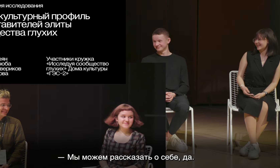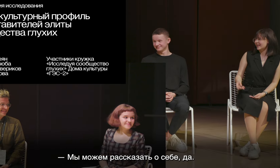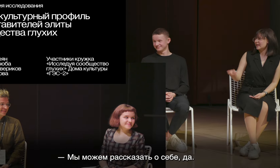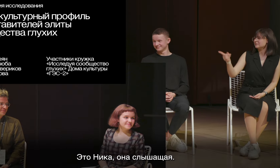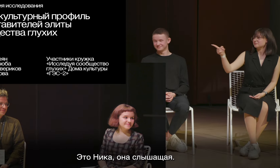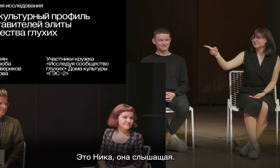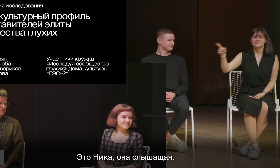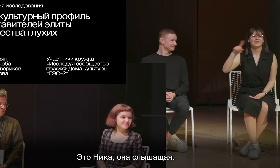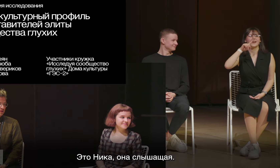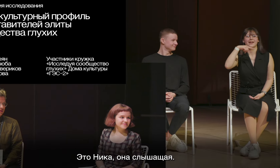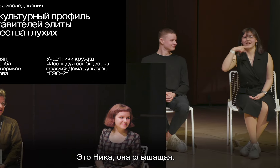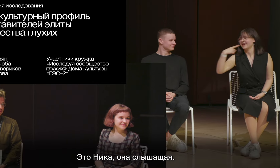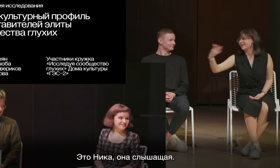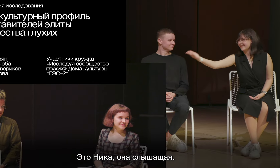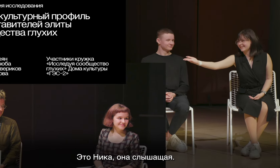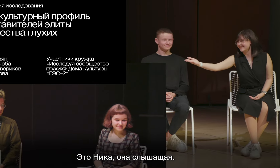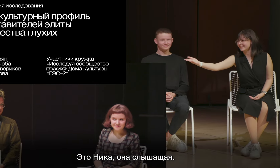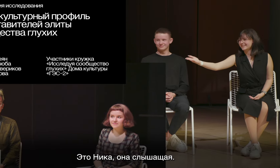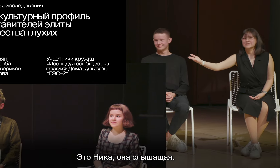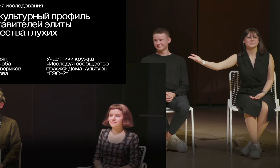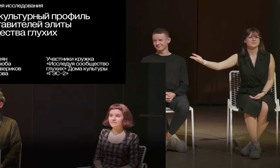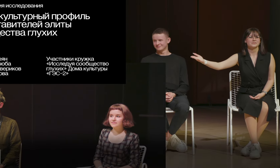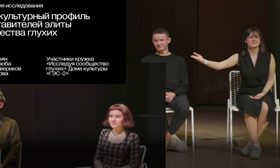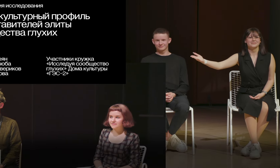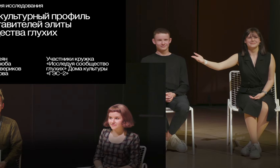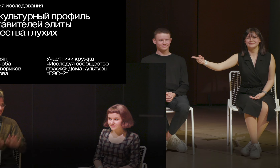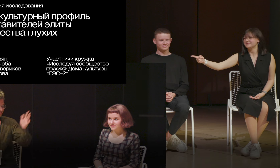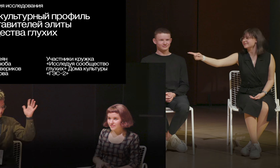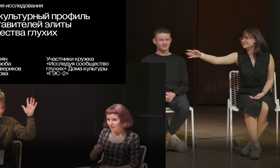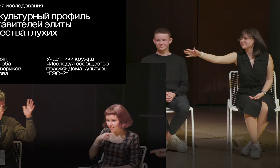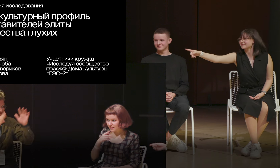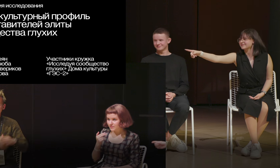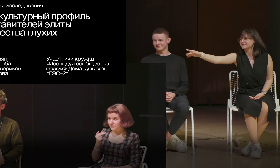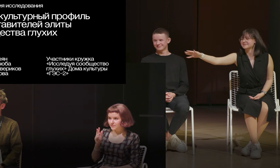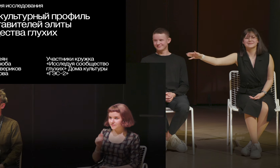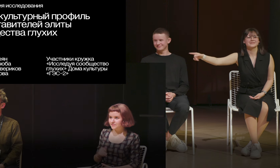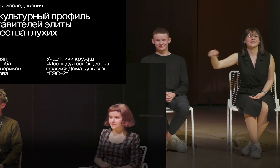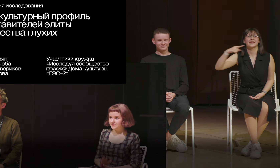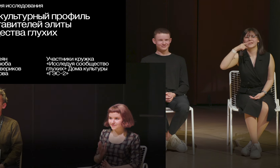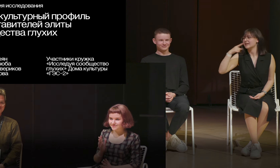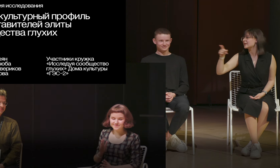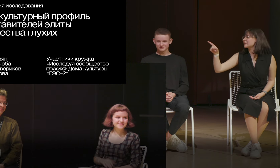рассказать о себе, да. Это Ника слышащая.